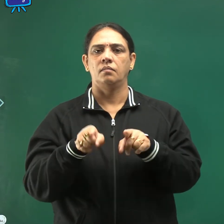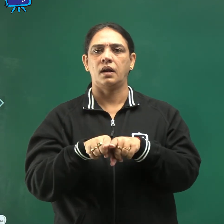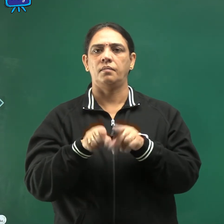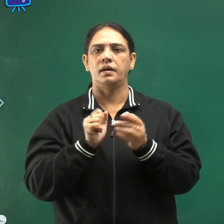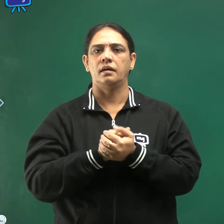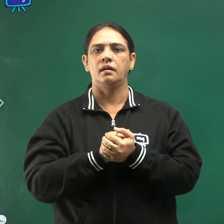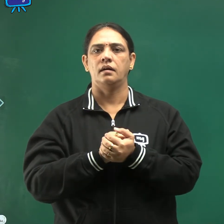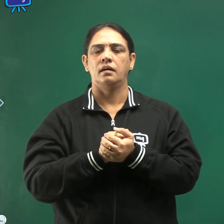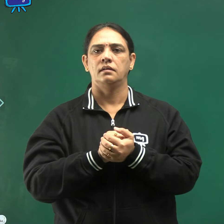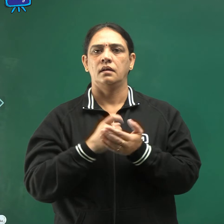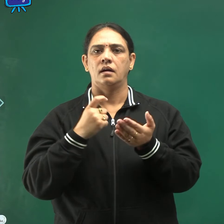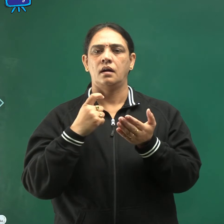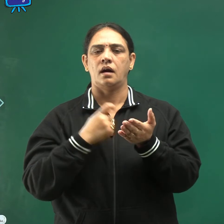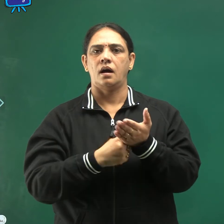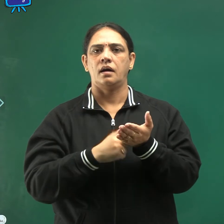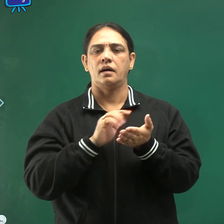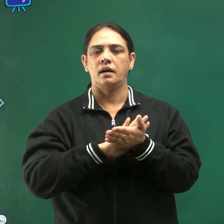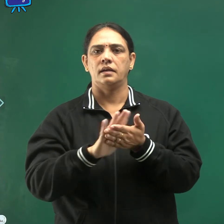बराबर RHS।